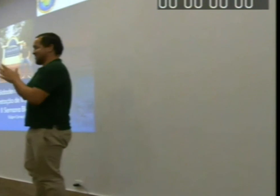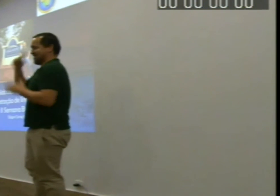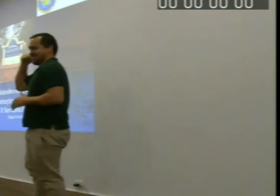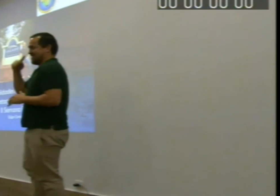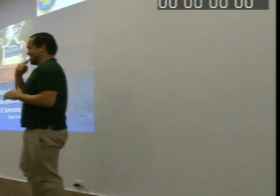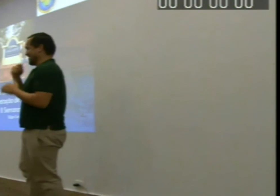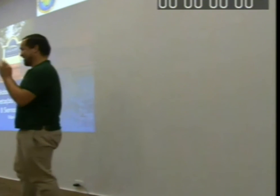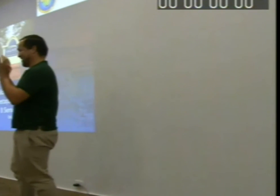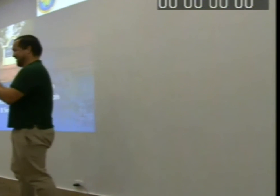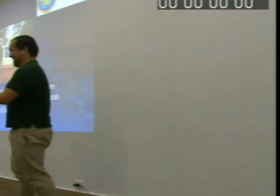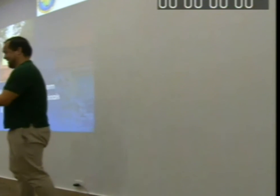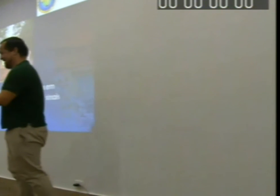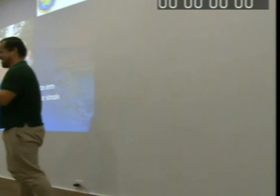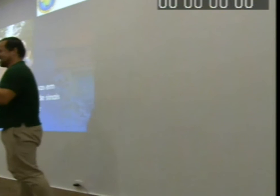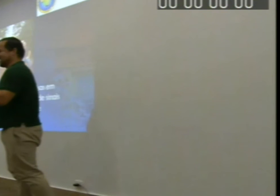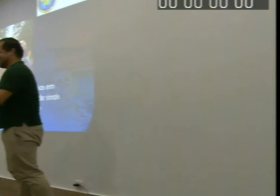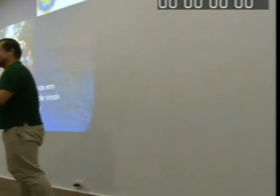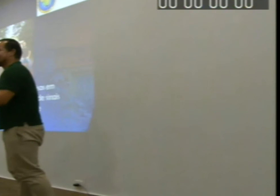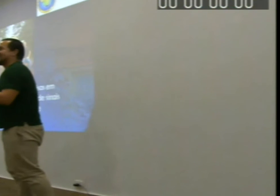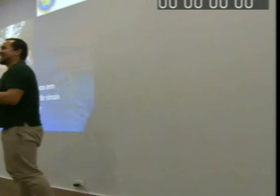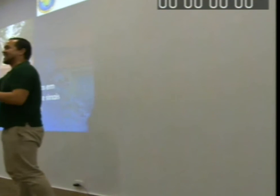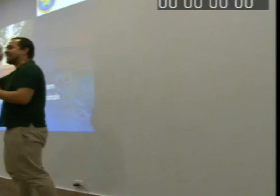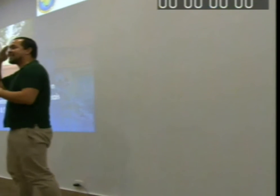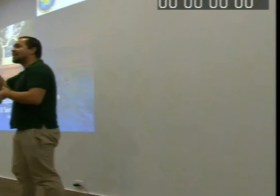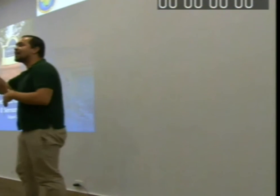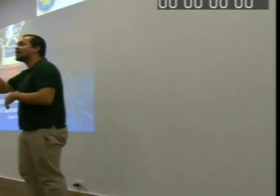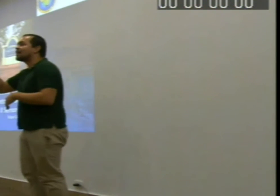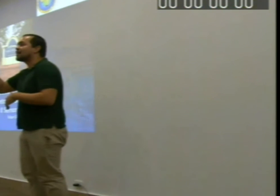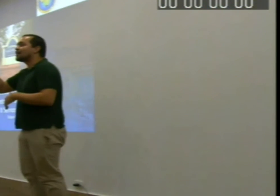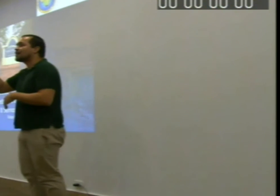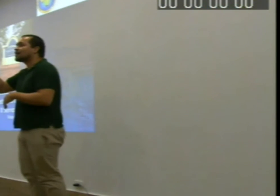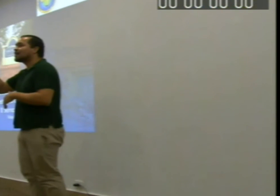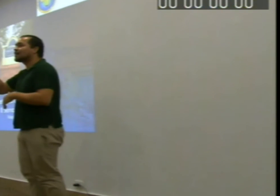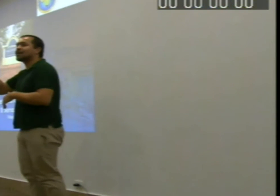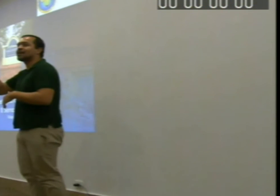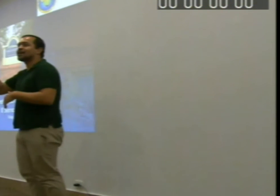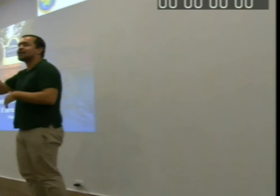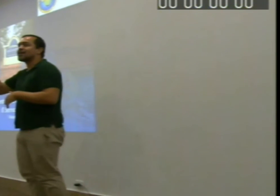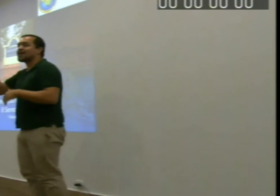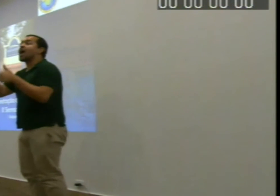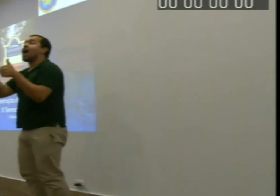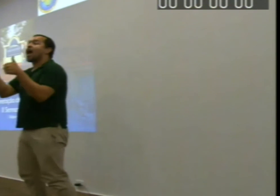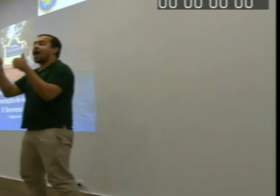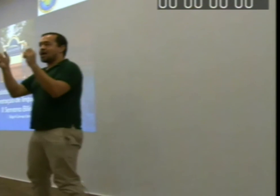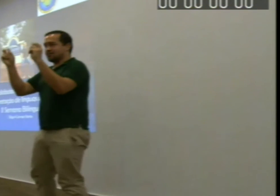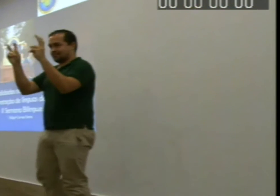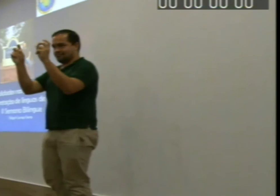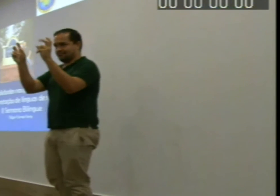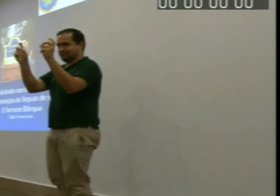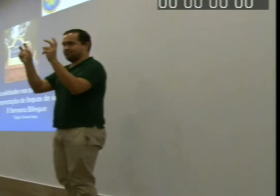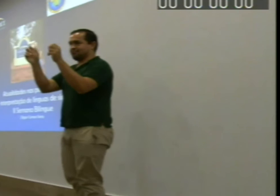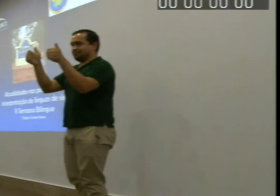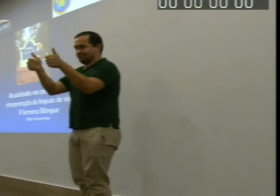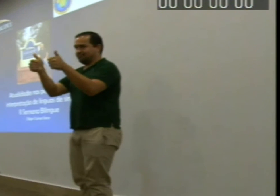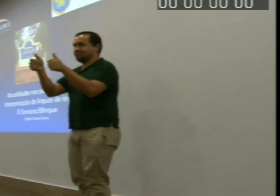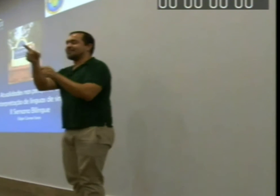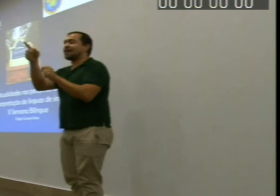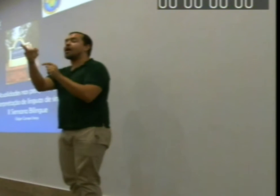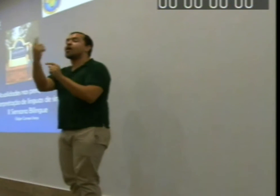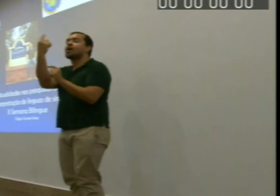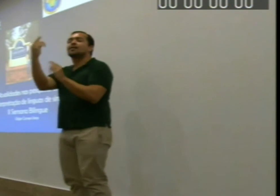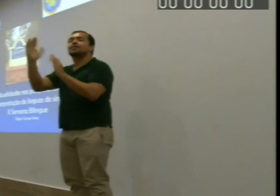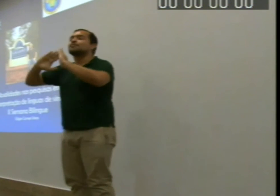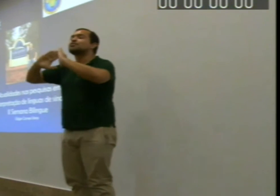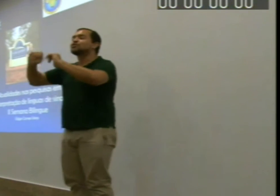espaço visualmente acessivo pro surdo muito obrigada agradeço também ao Ah tá